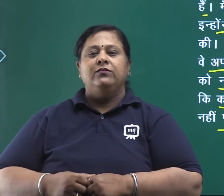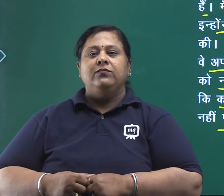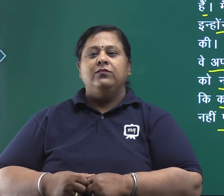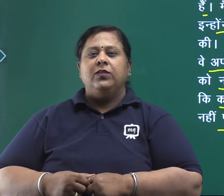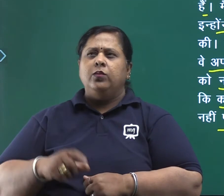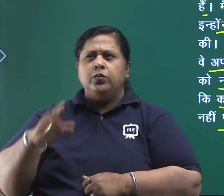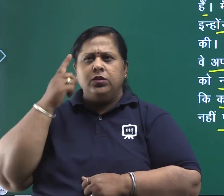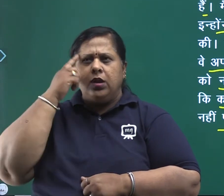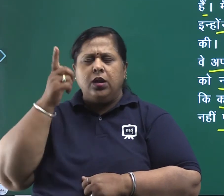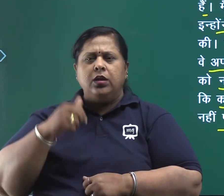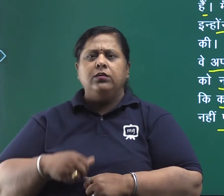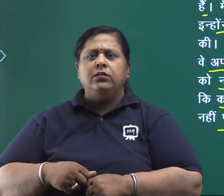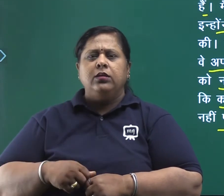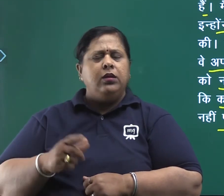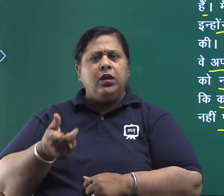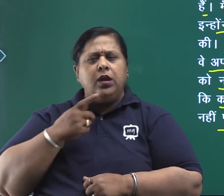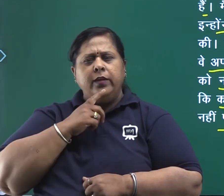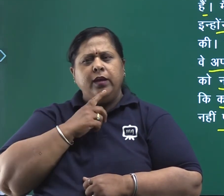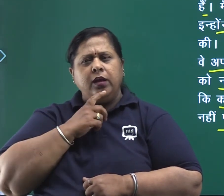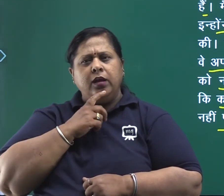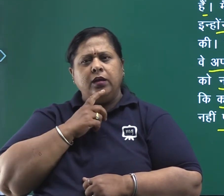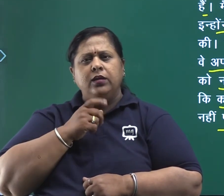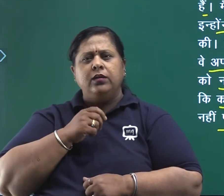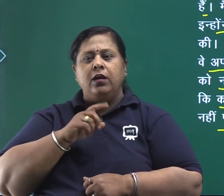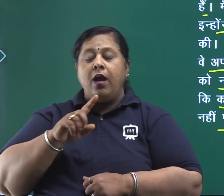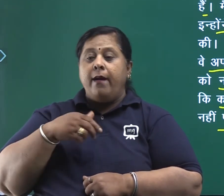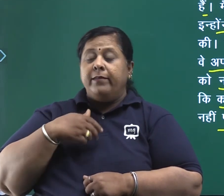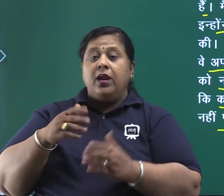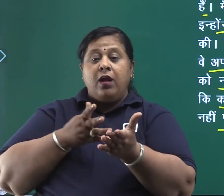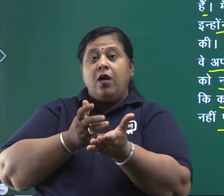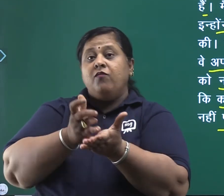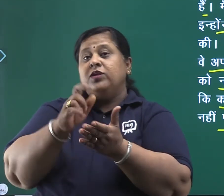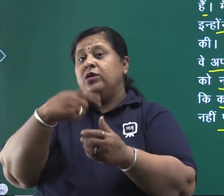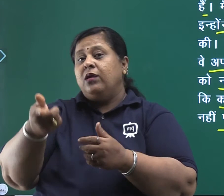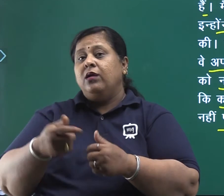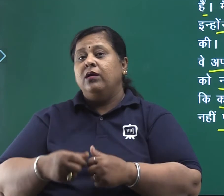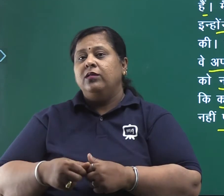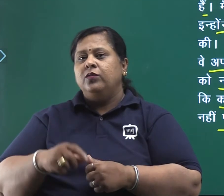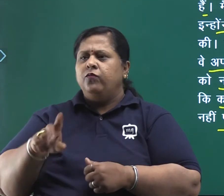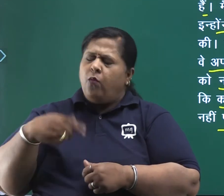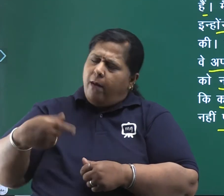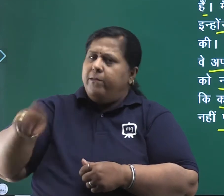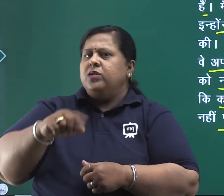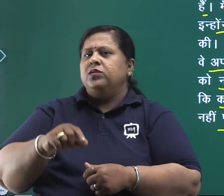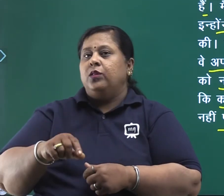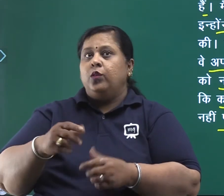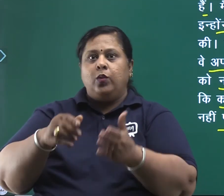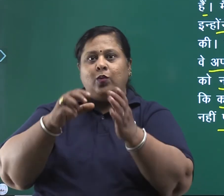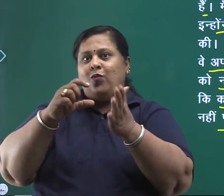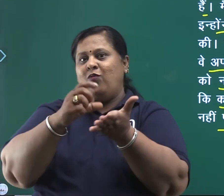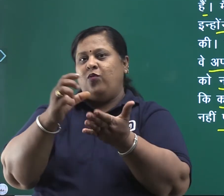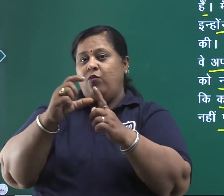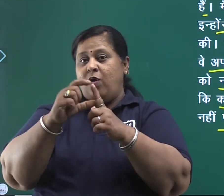तो वो सोचने लगे कि कहीं मैं अपने गांव की जगह वापस द्वारका ही